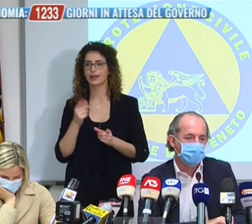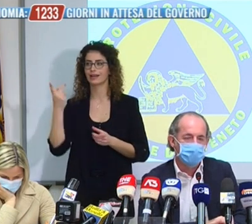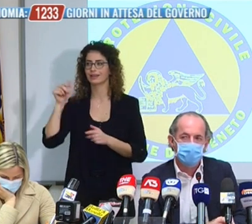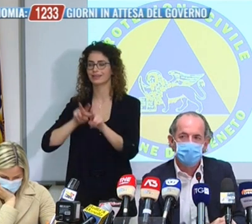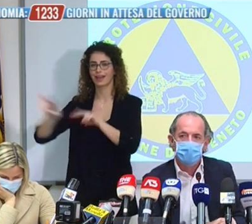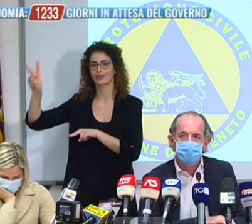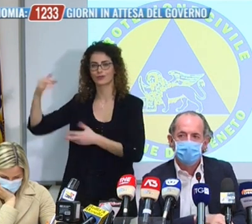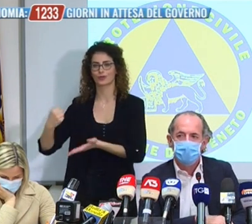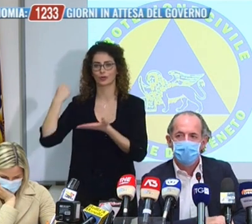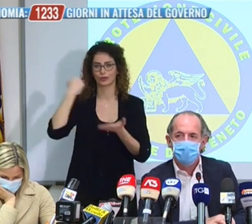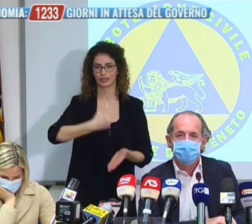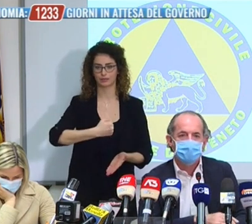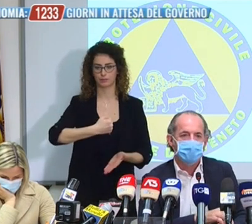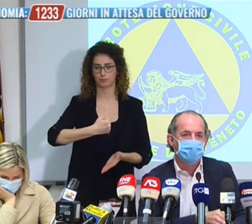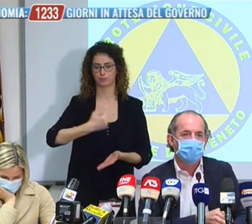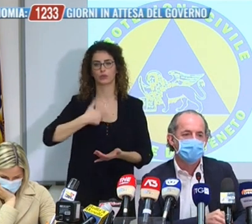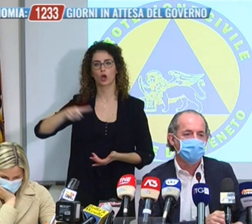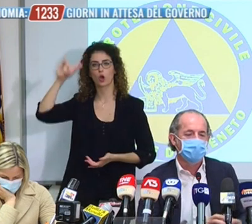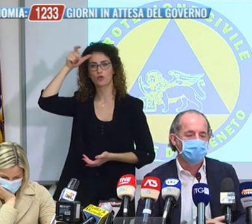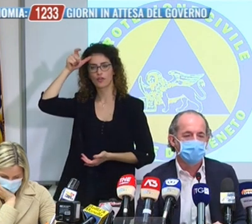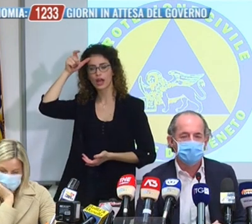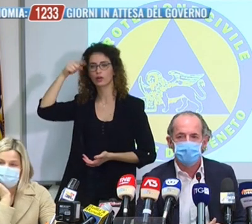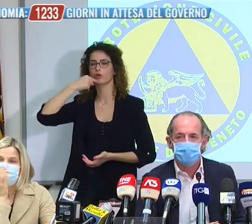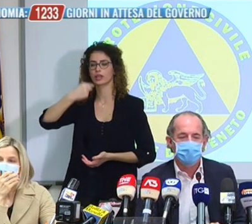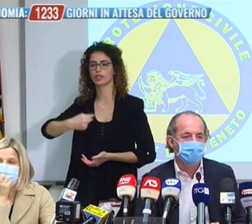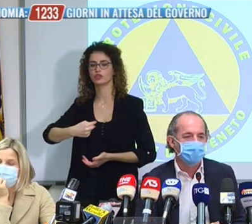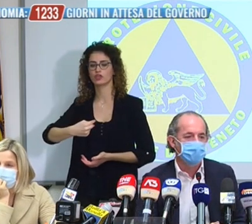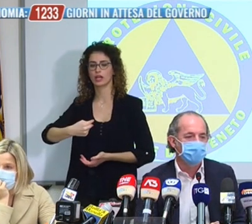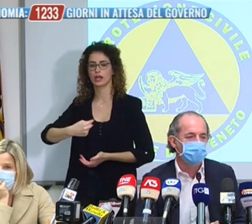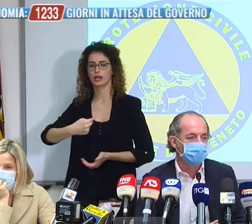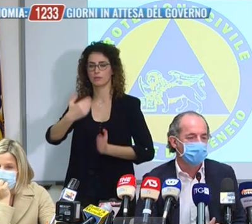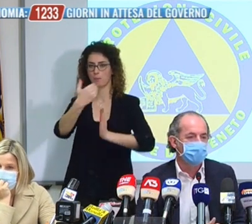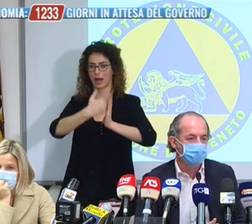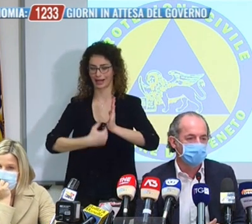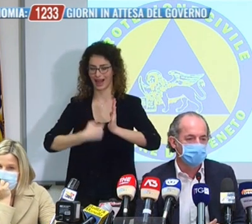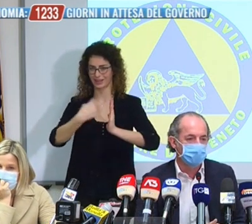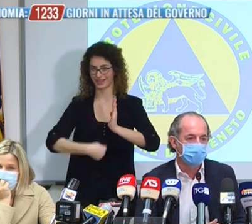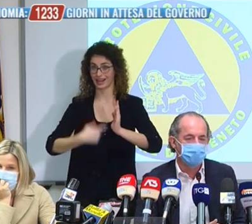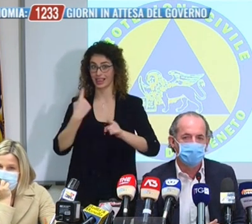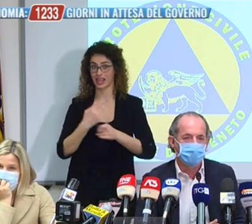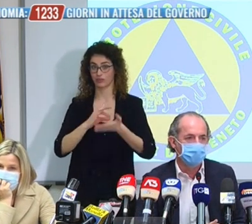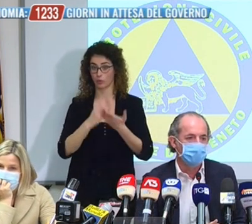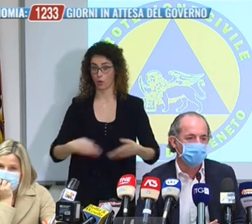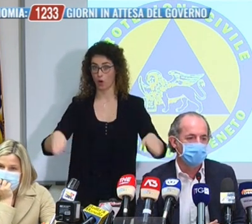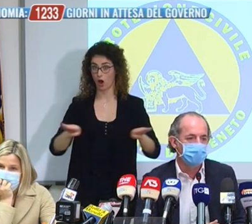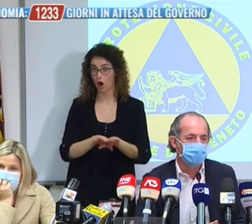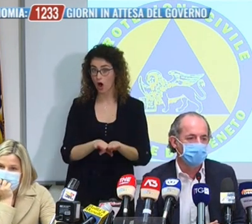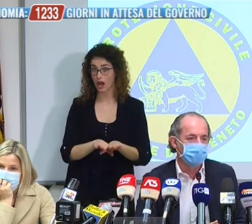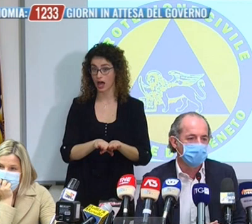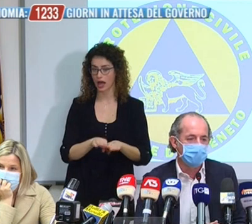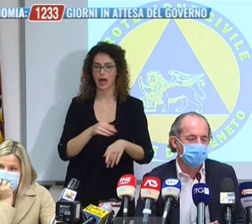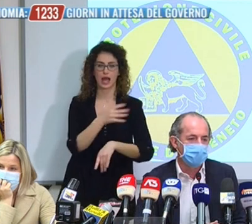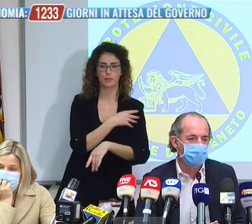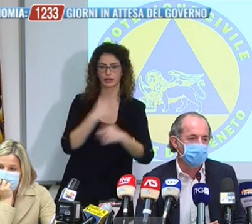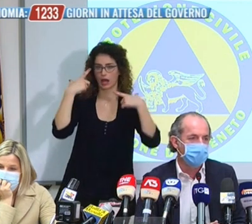il Governo dice che con questi parametri devi chiudere tutte le scuole di ogni ordine e grado, è